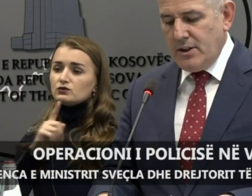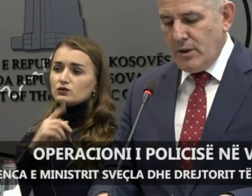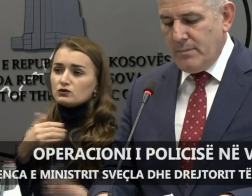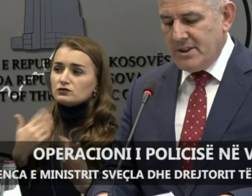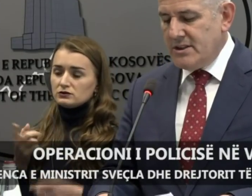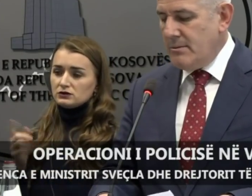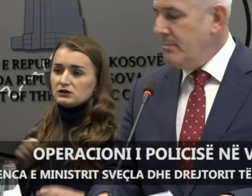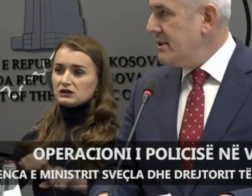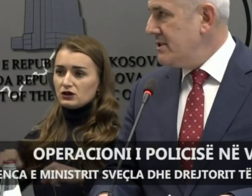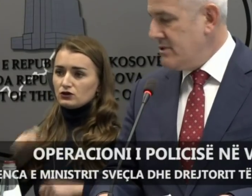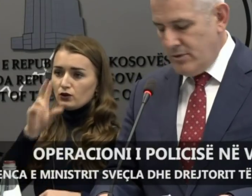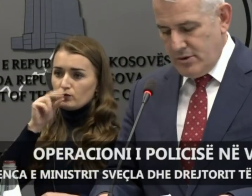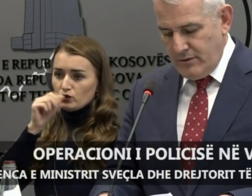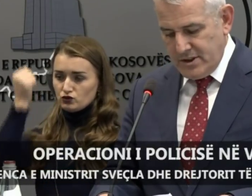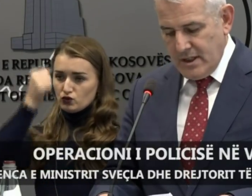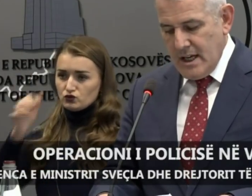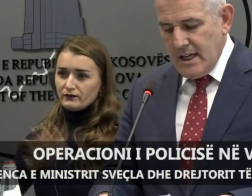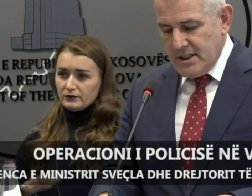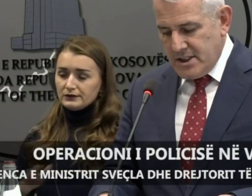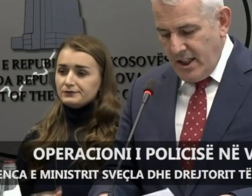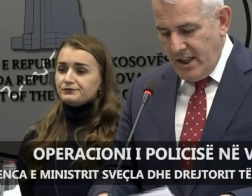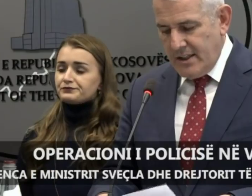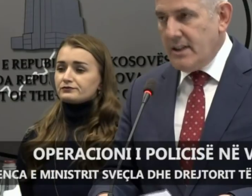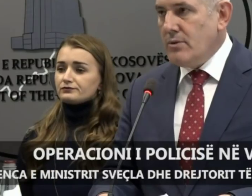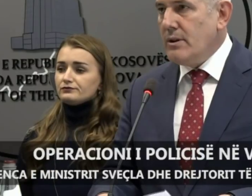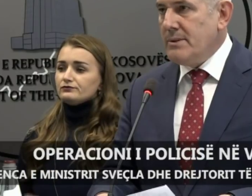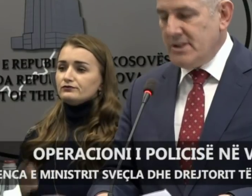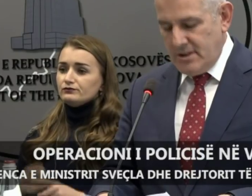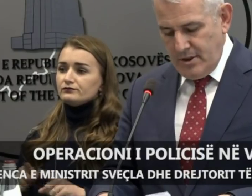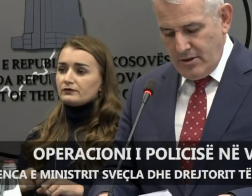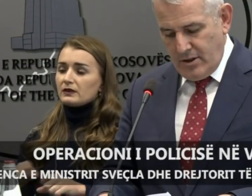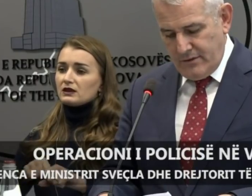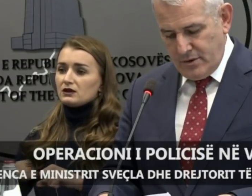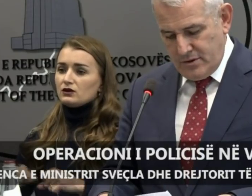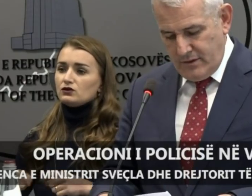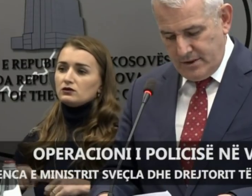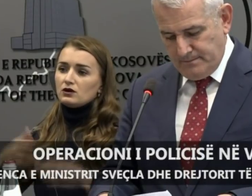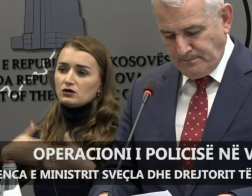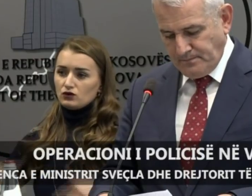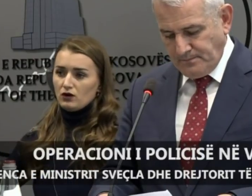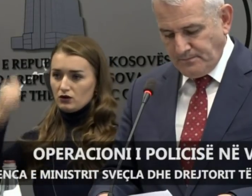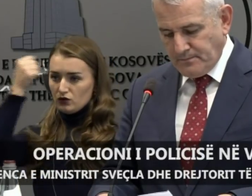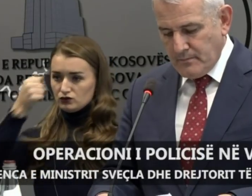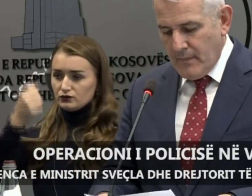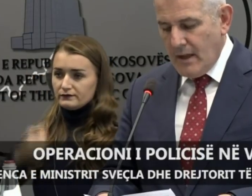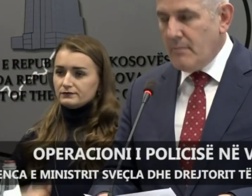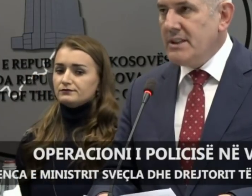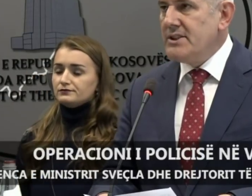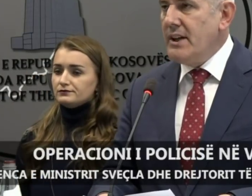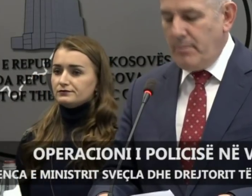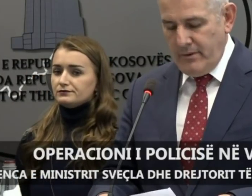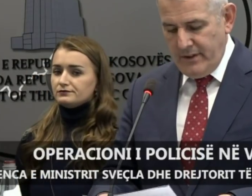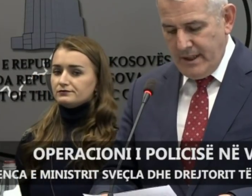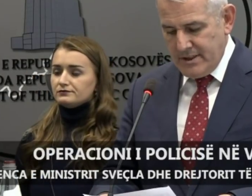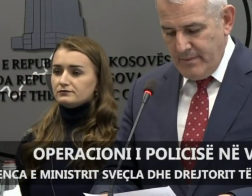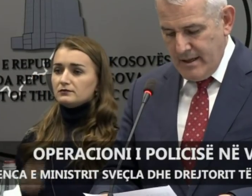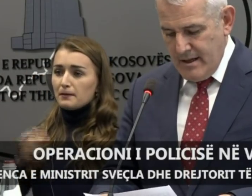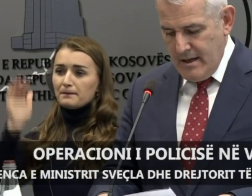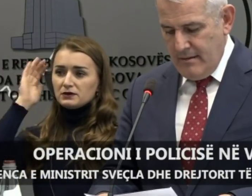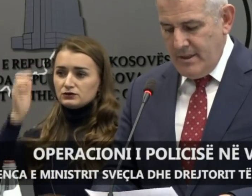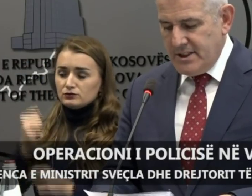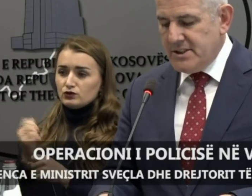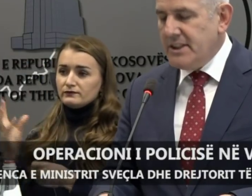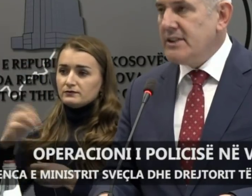edhe drejtori i përgjithshëm i policisë së Kosovës, si edhe drejtori i përgjithshëm i doganave të Kosovës. Ministria e Punëve të